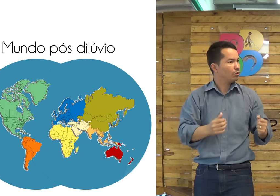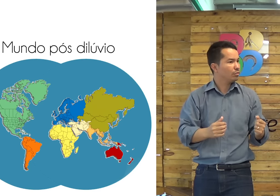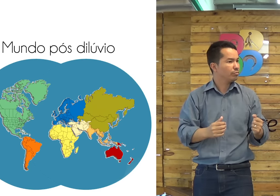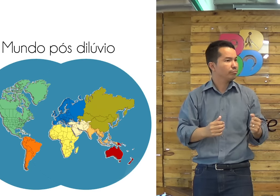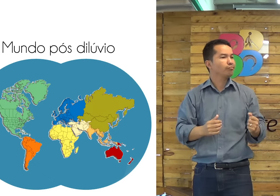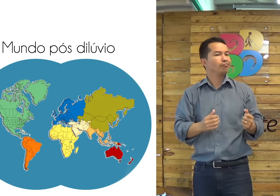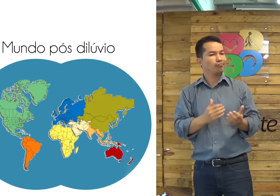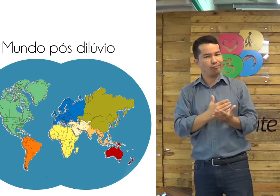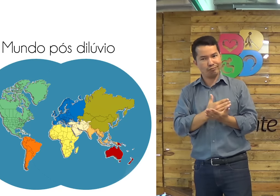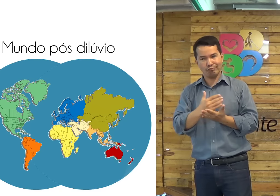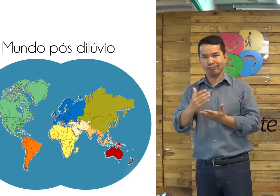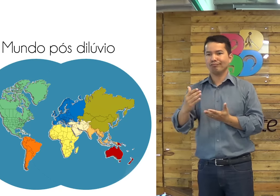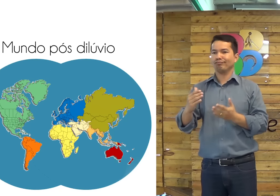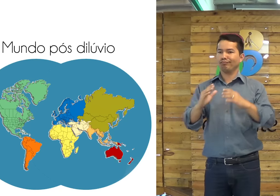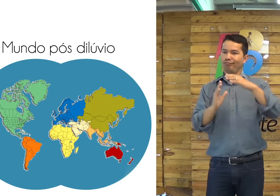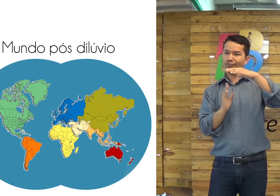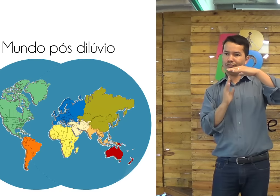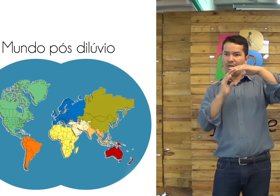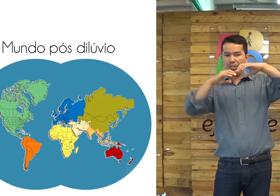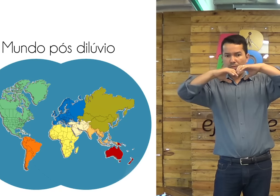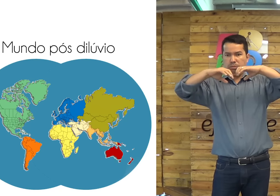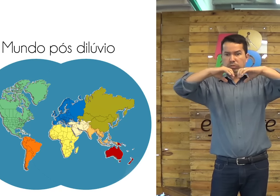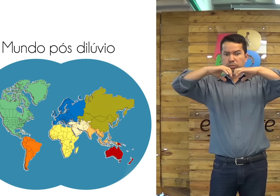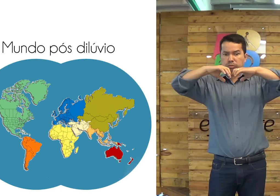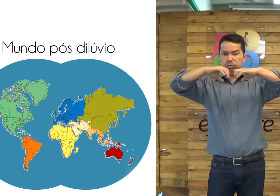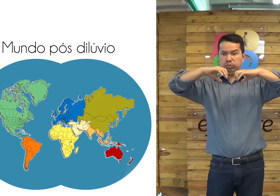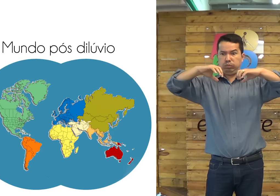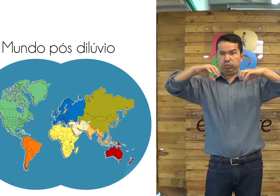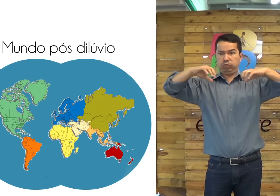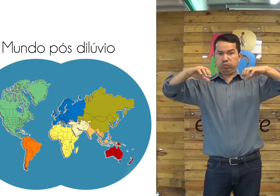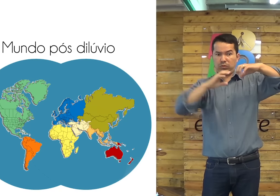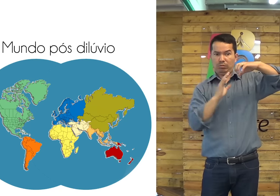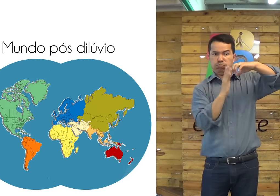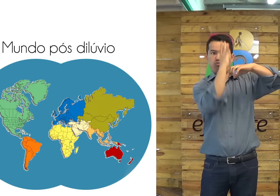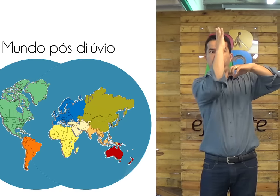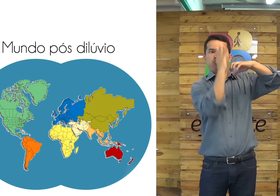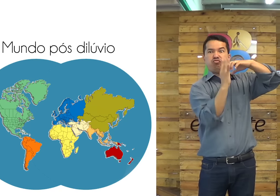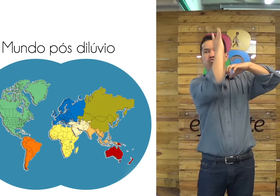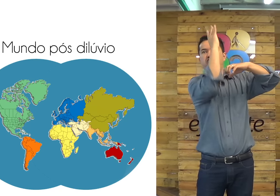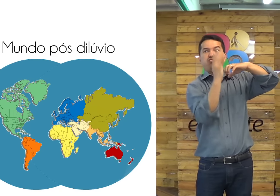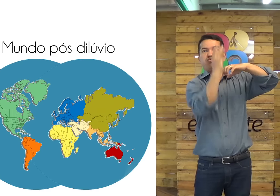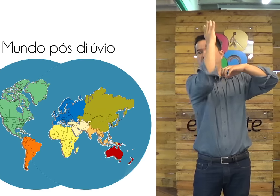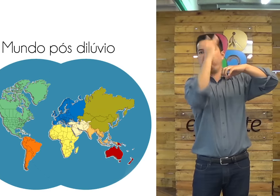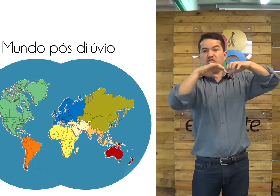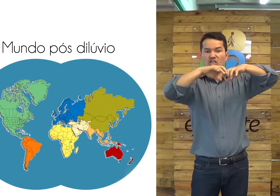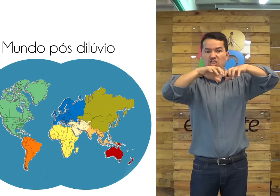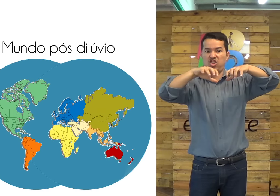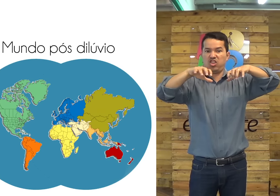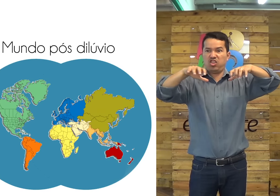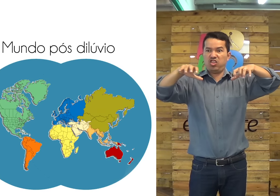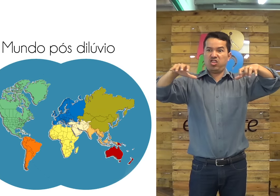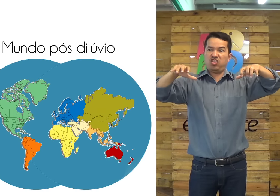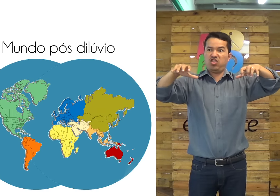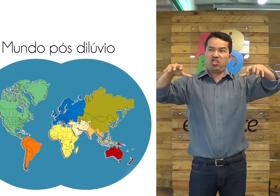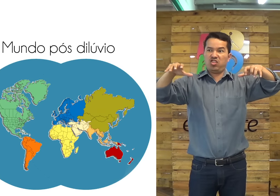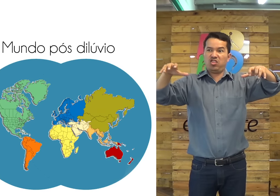E como que pode isso então o que que aconteceu com esse dilúvio com essas águas teve a divisão